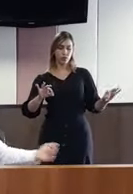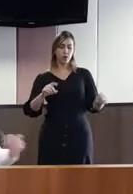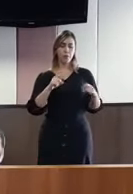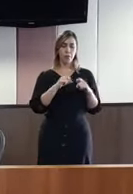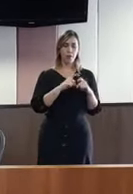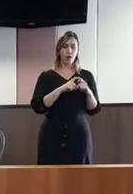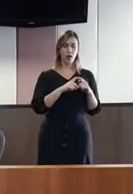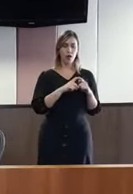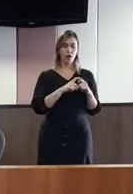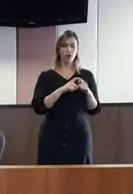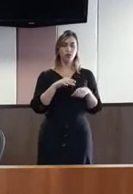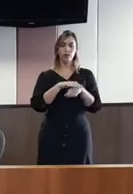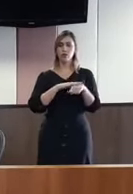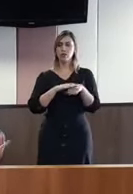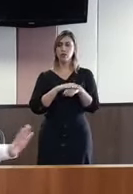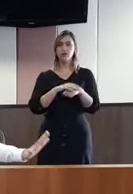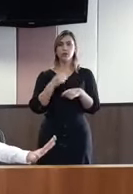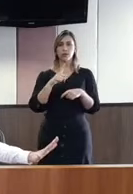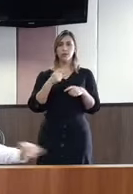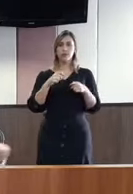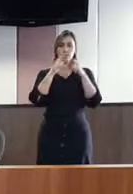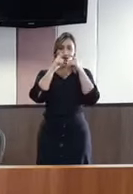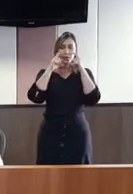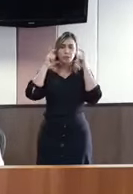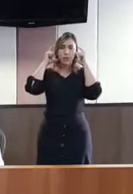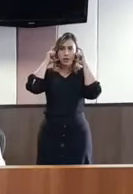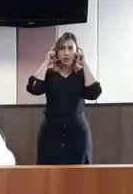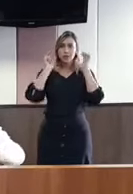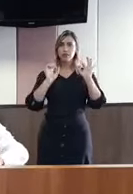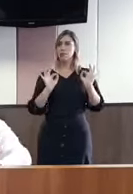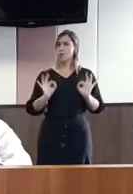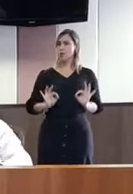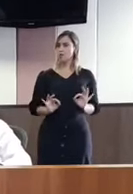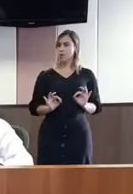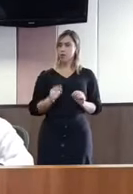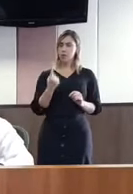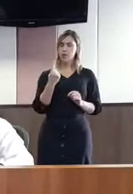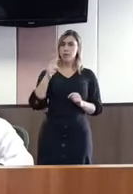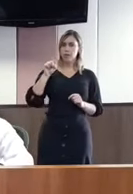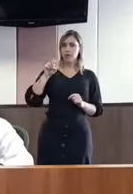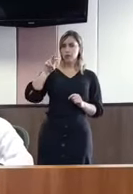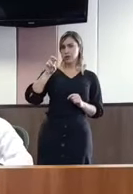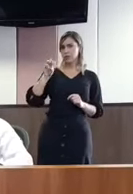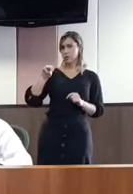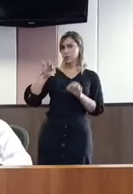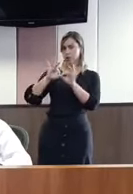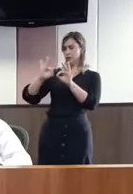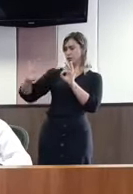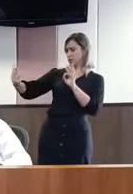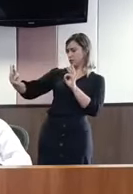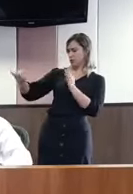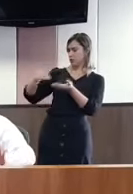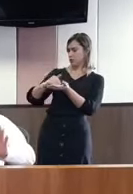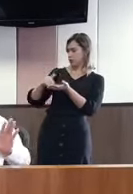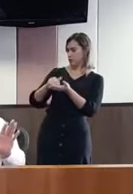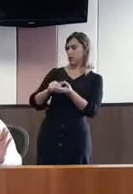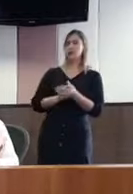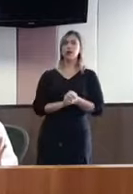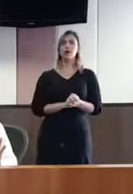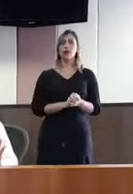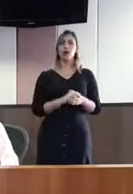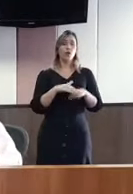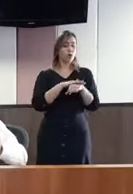Grosso, conversando sem máscara, sem nada, a 1,5 metro de distância. Eu estou a 1,5 metro de distância do meu secretário e